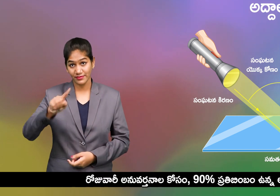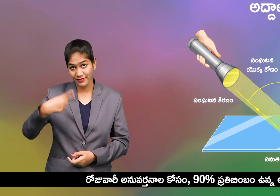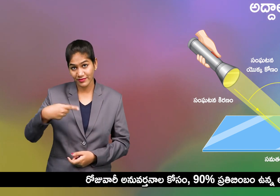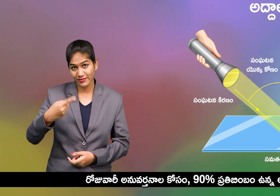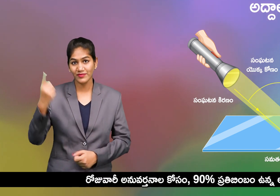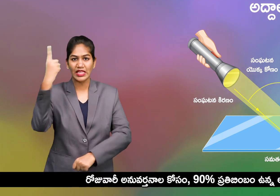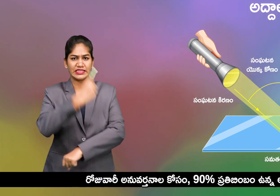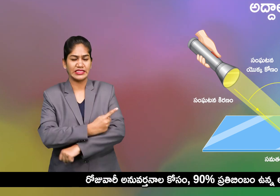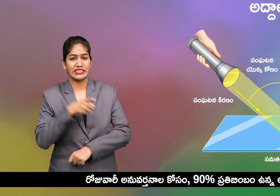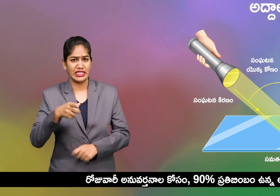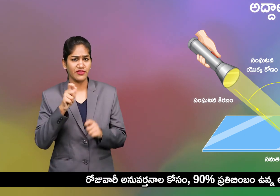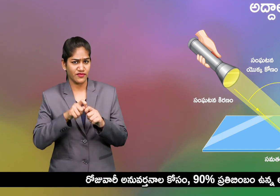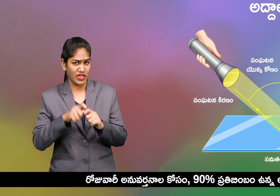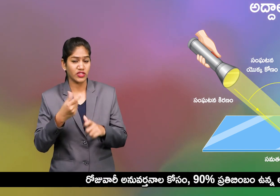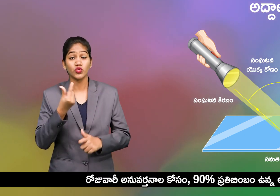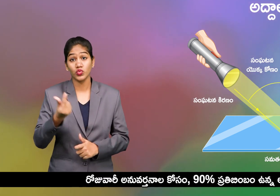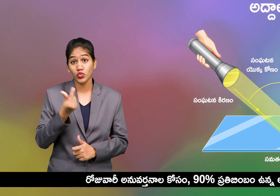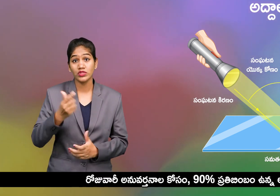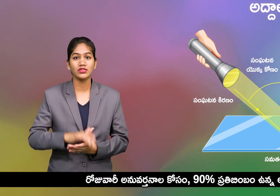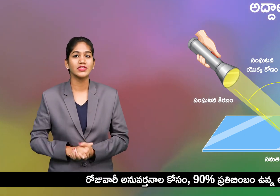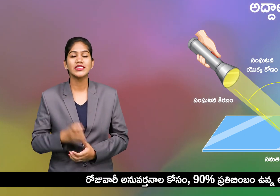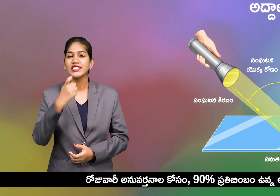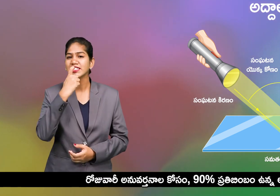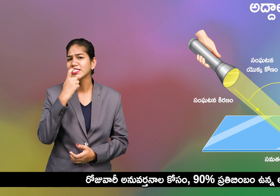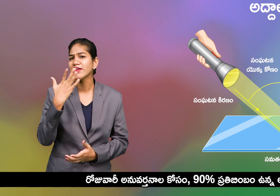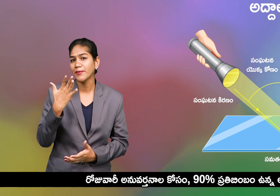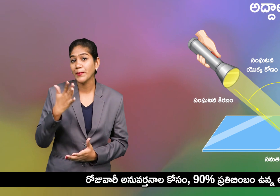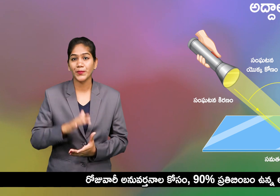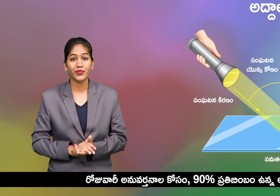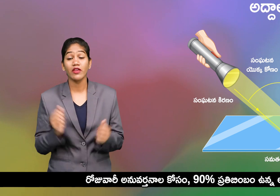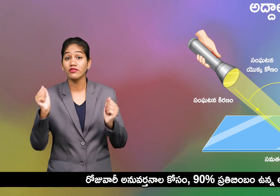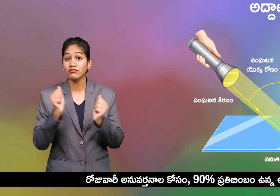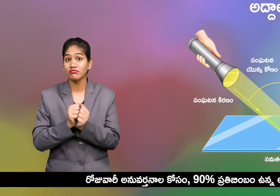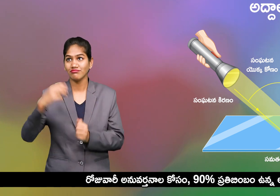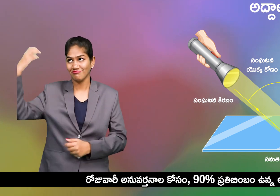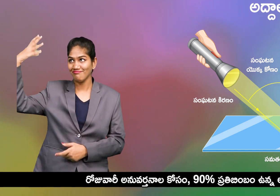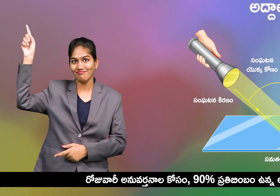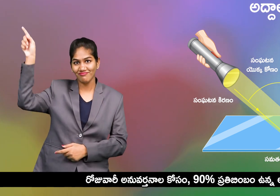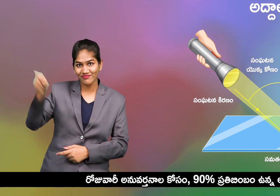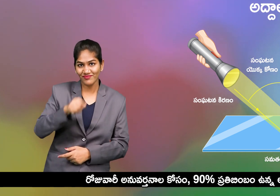రోజువారీ అనువర్తనాల కోసం 90% ప్రతిబింబం ఉన్న అద్దం సరిపోతుంది.